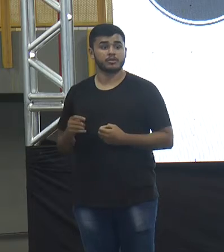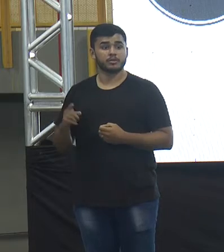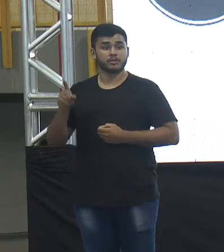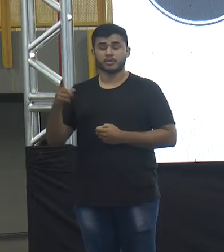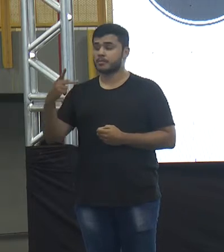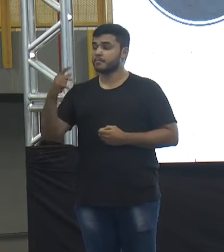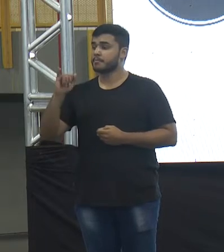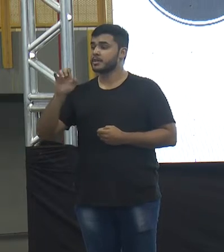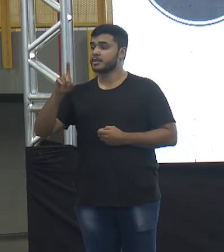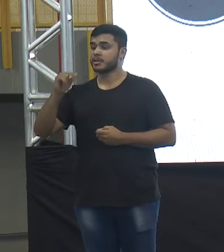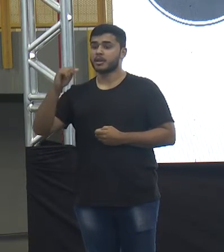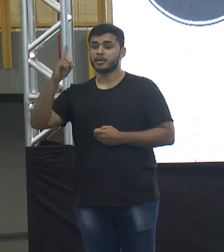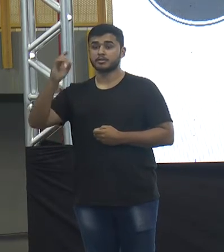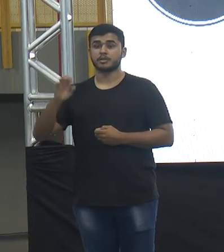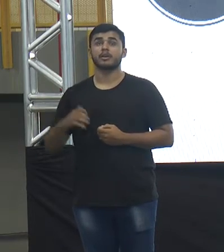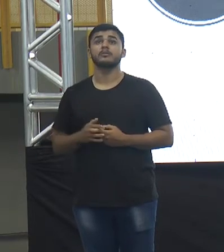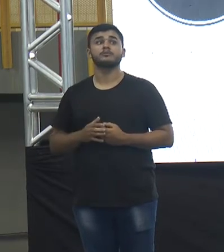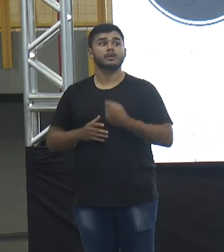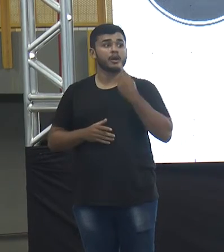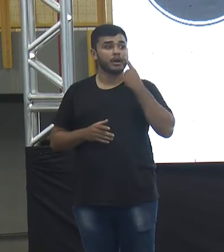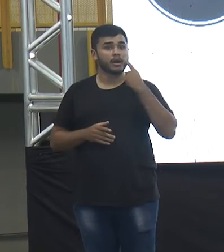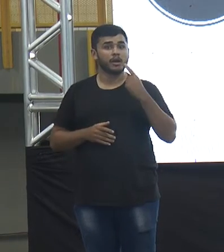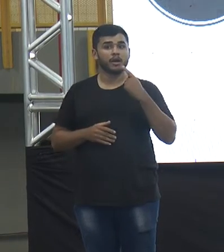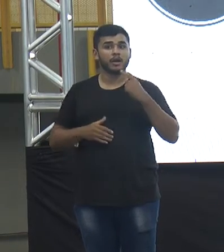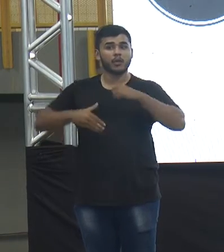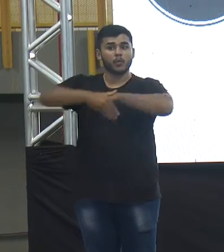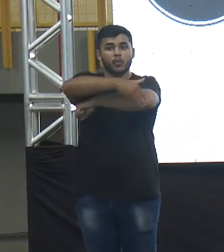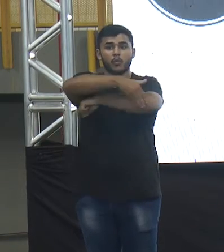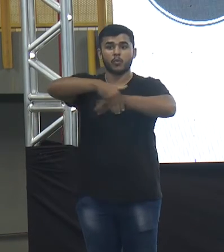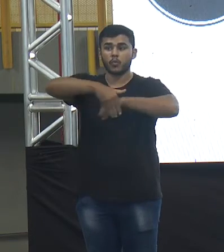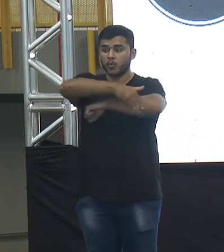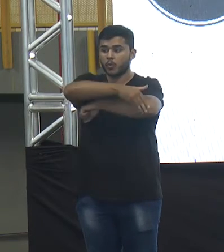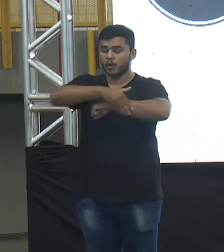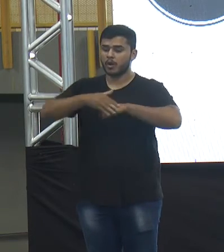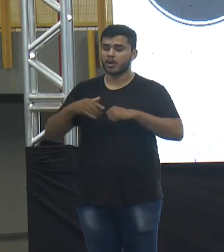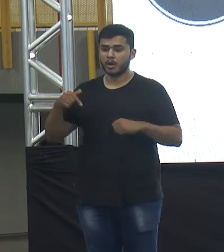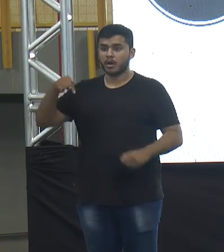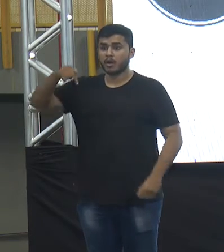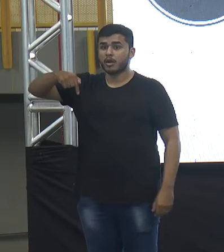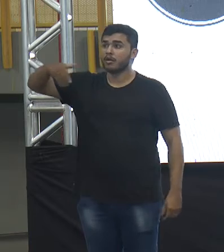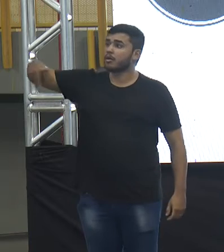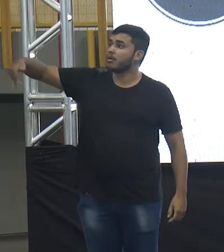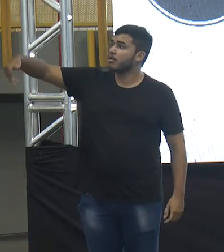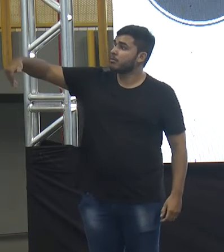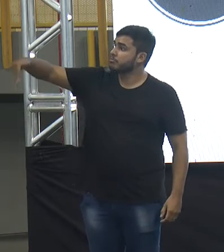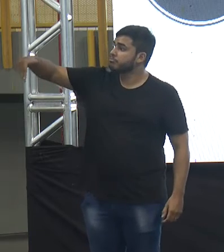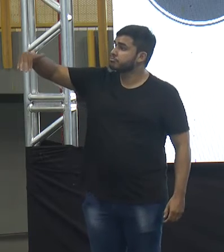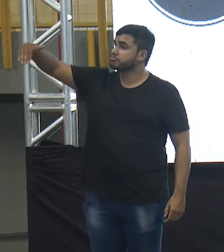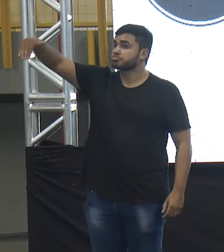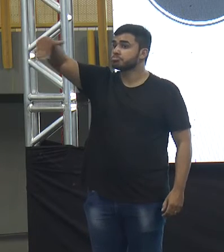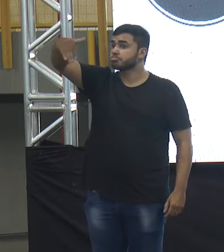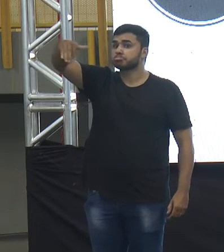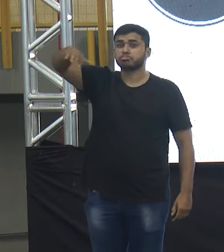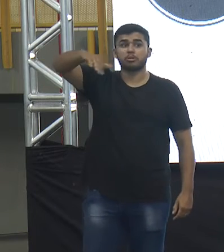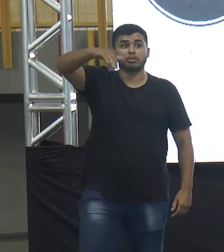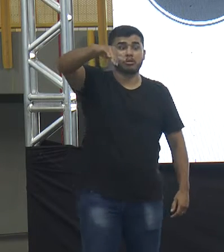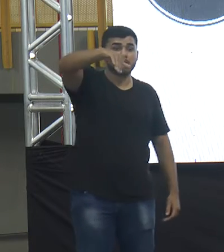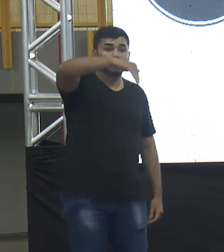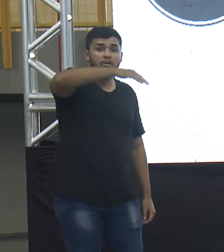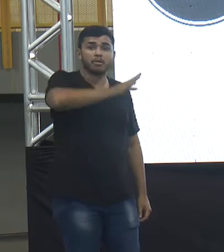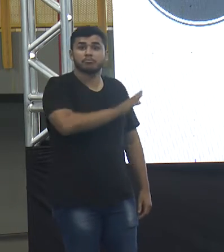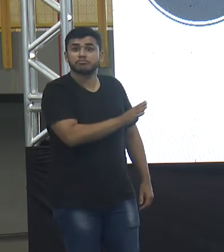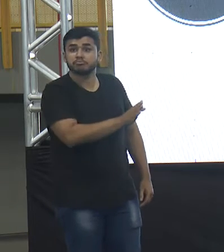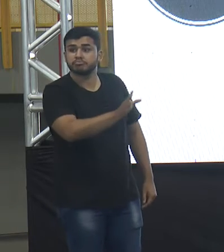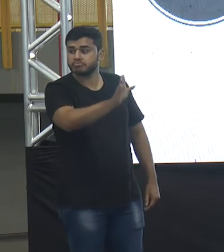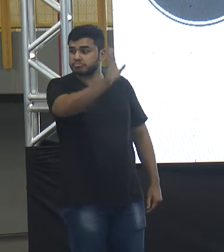Piedade. Mas pode ter certeza, tem ruas nas proximidades do Paulo Sarazate, que se você se deslocar, você vai